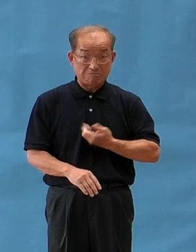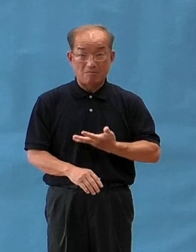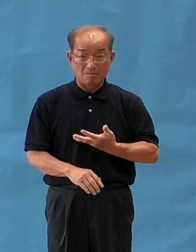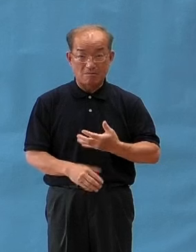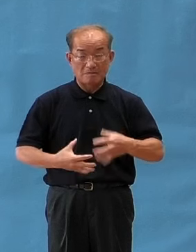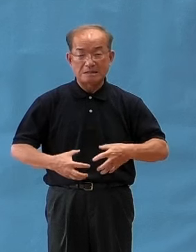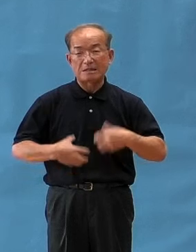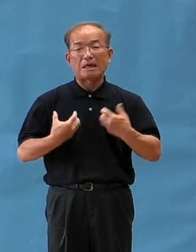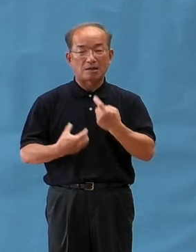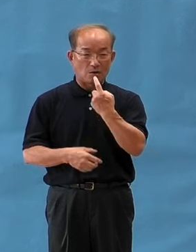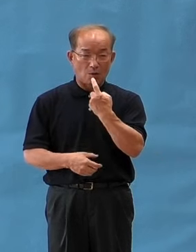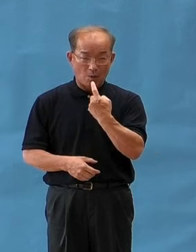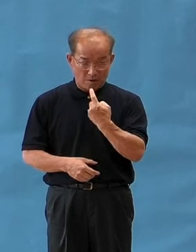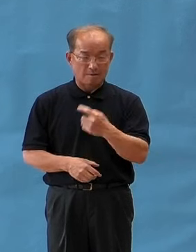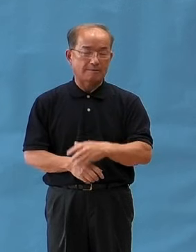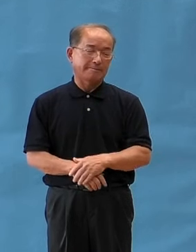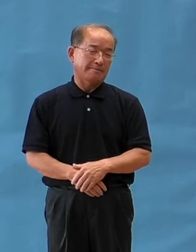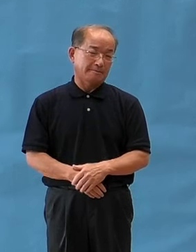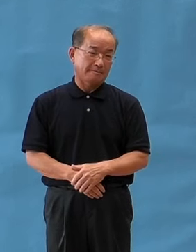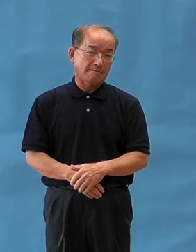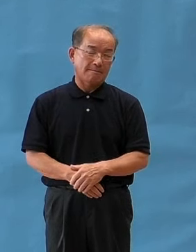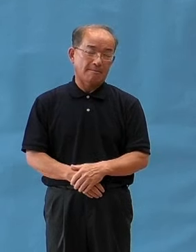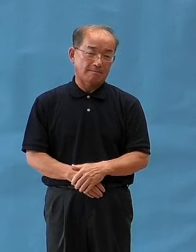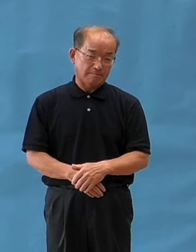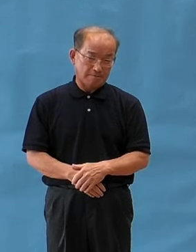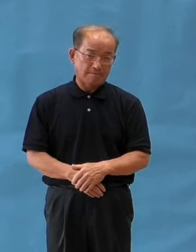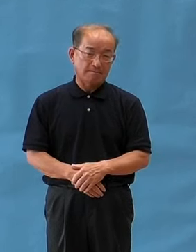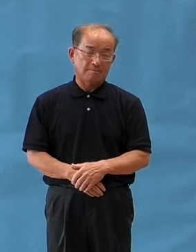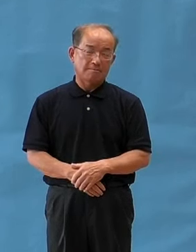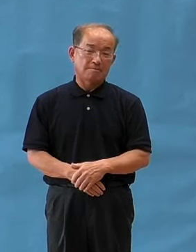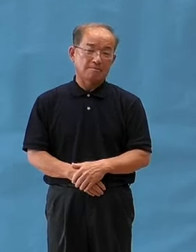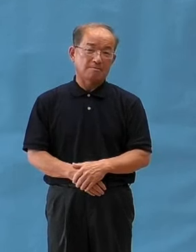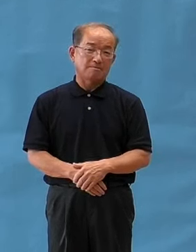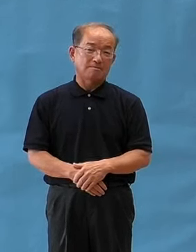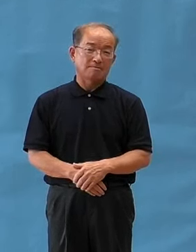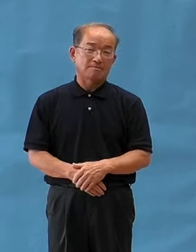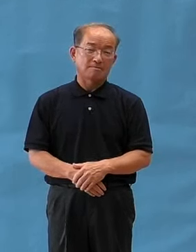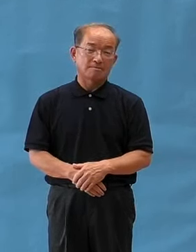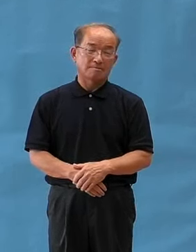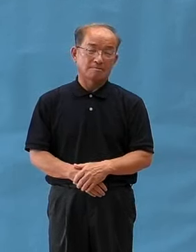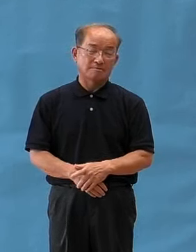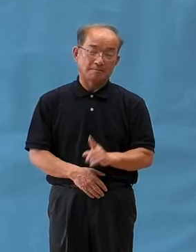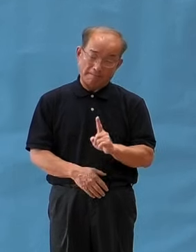を覚えてます。なんか